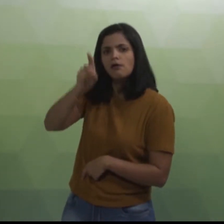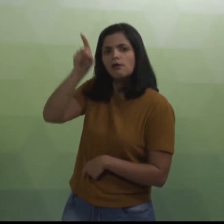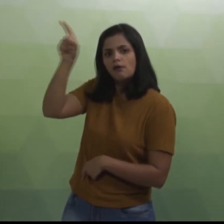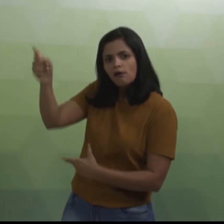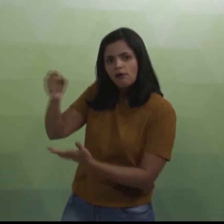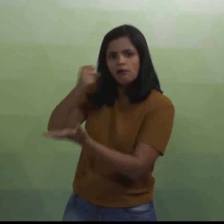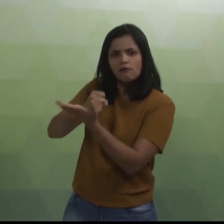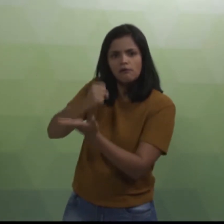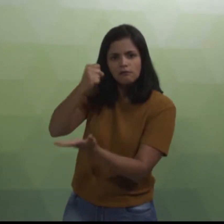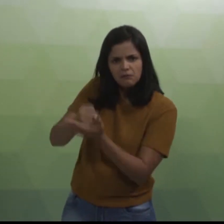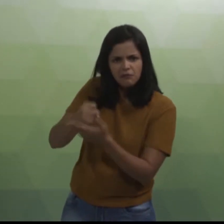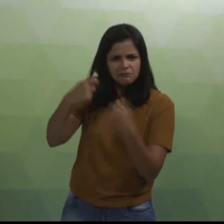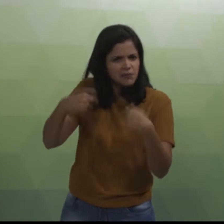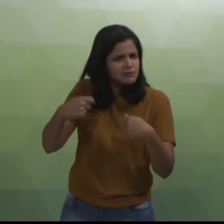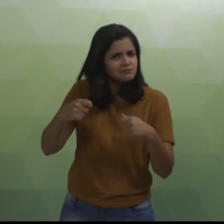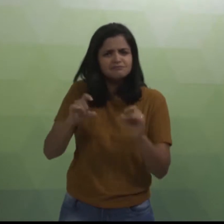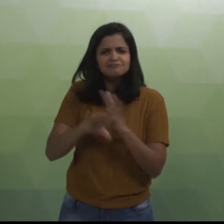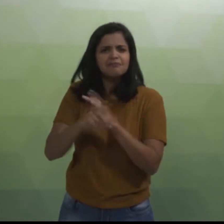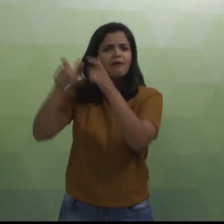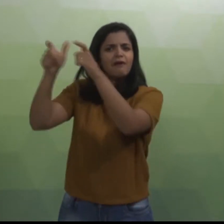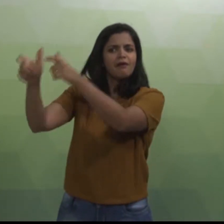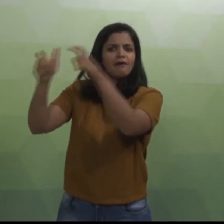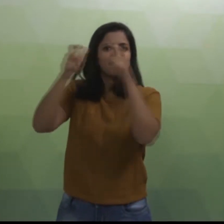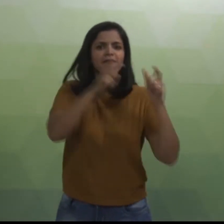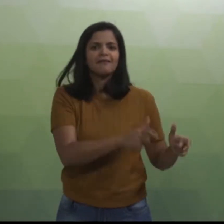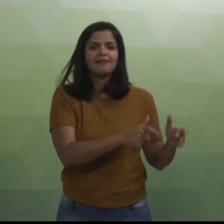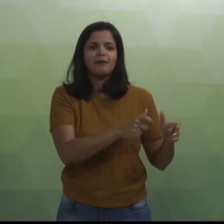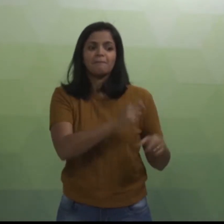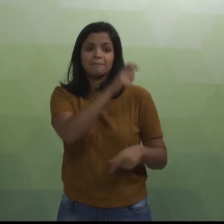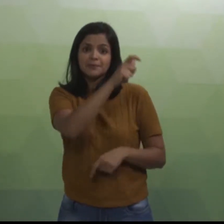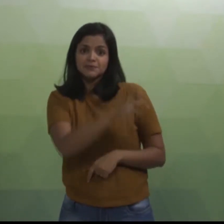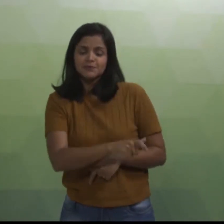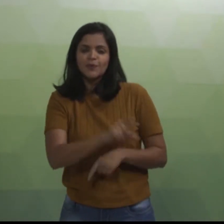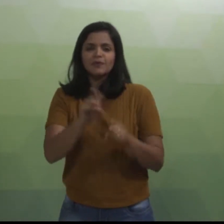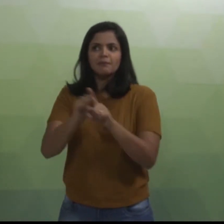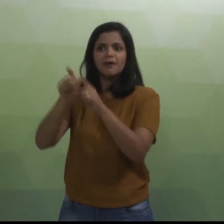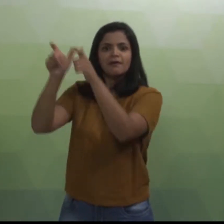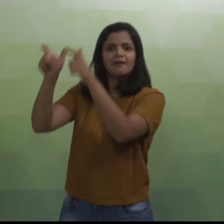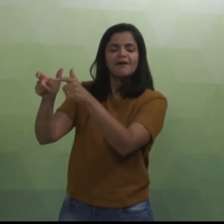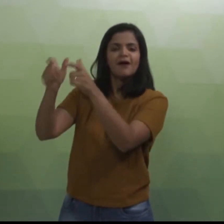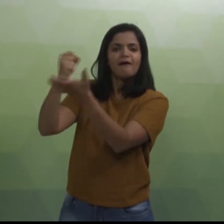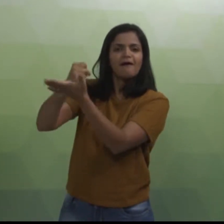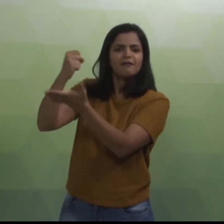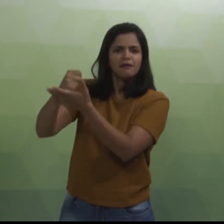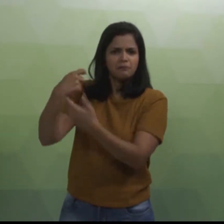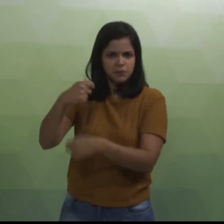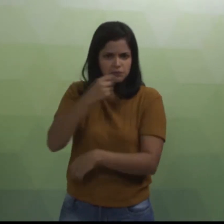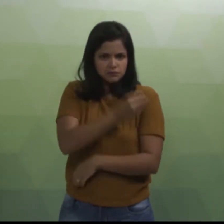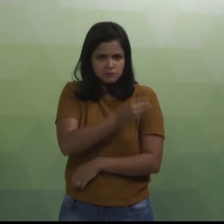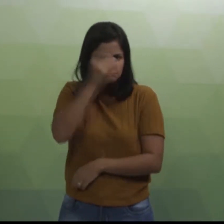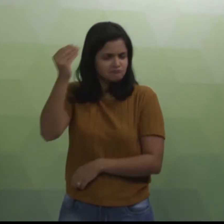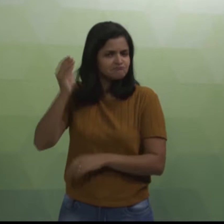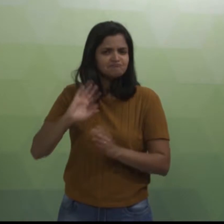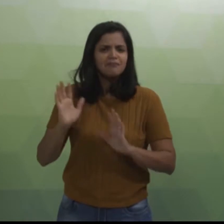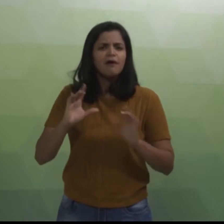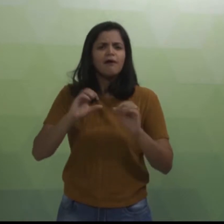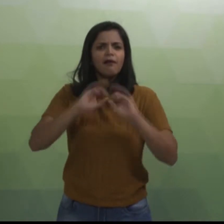levado ao cartório. Perceba que a marcação espacial está clara. Temos aqui e